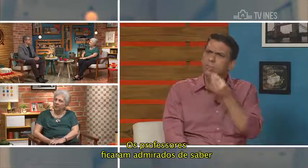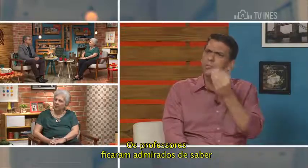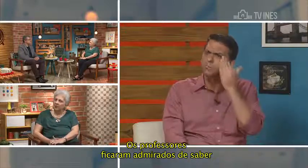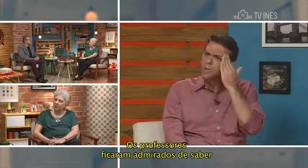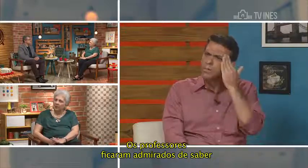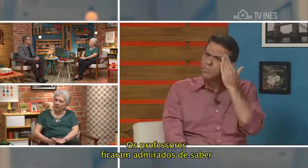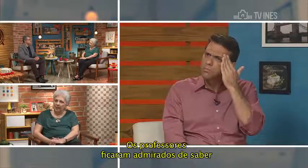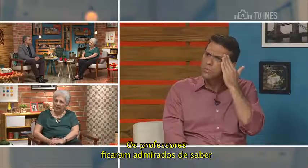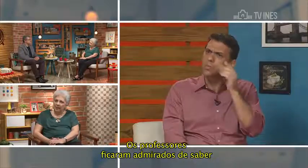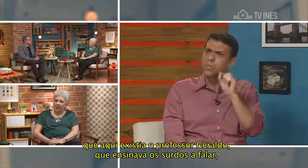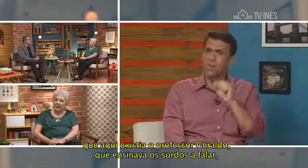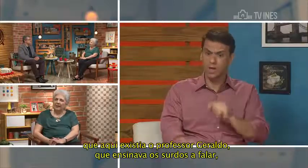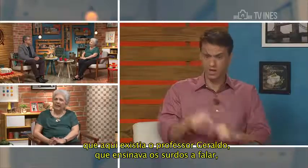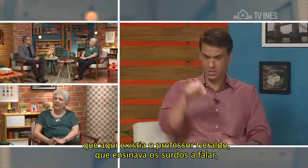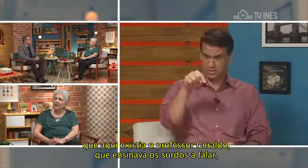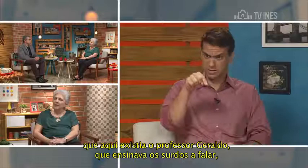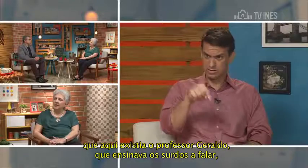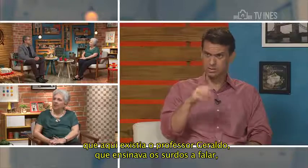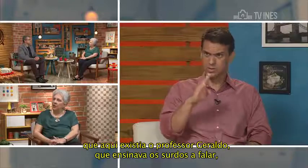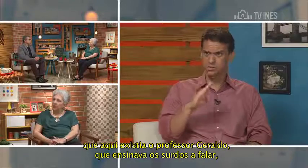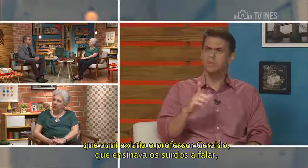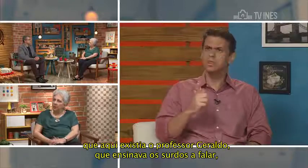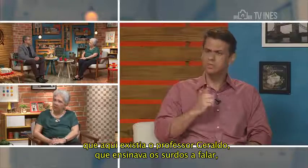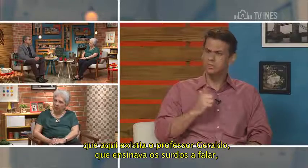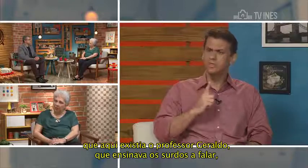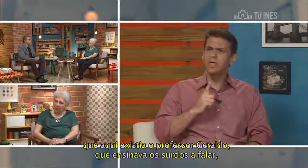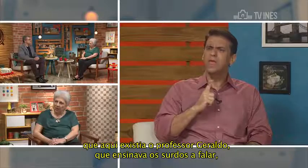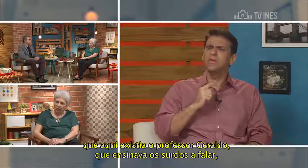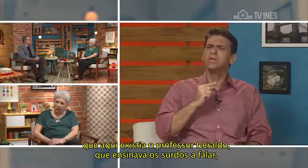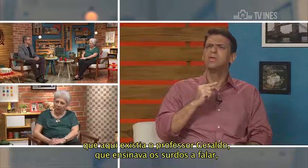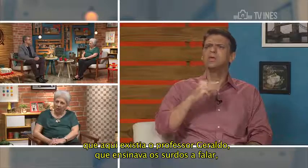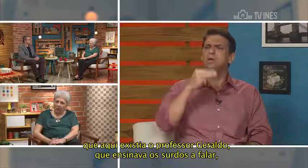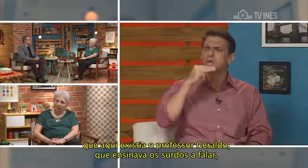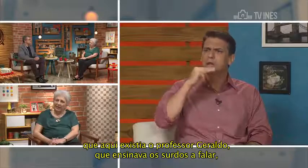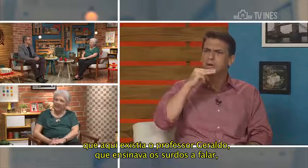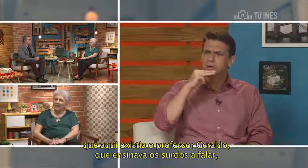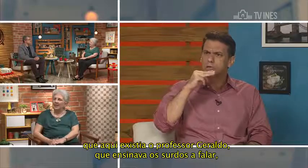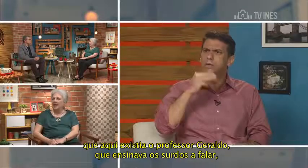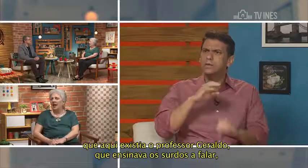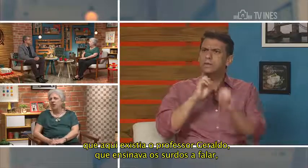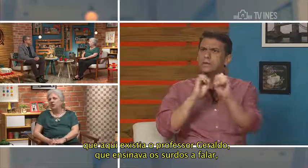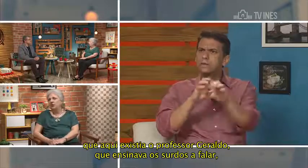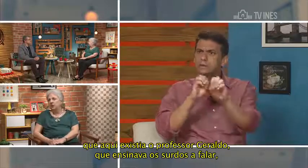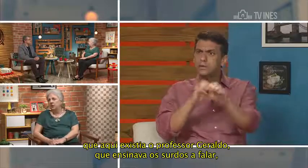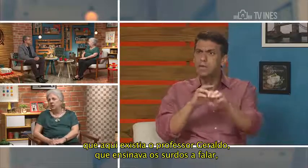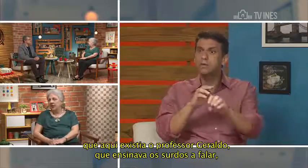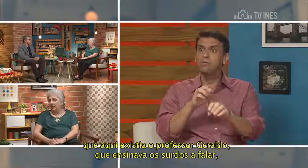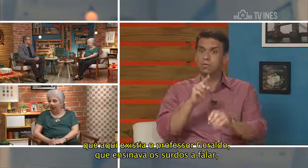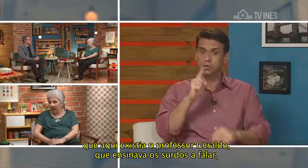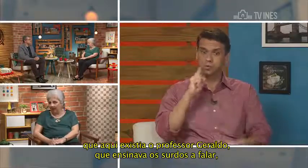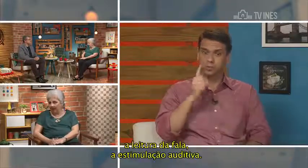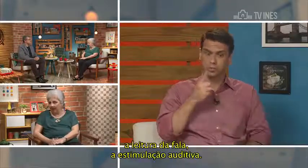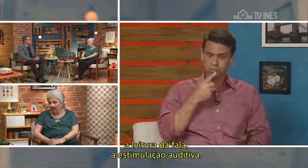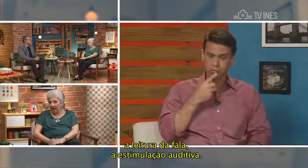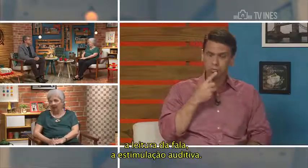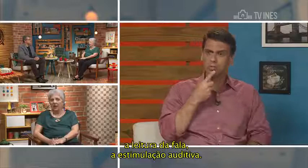admirados De saber Que aqui existia O professor Geraldo Que ensinava os surdos A falar A